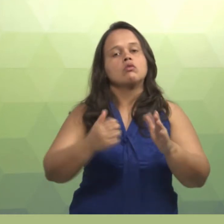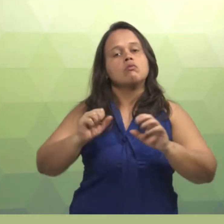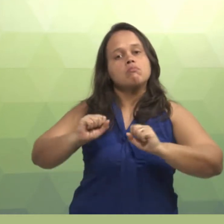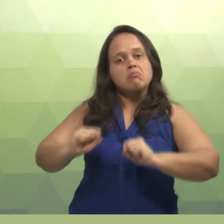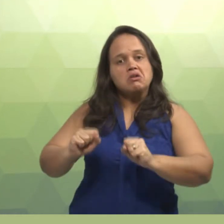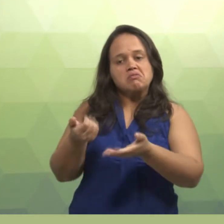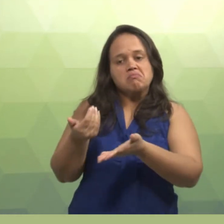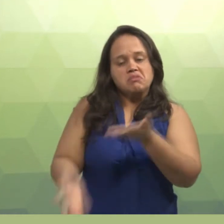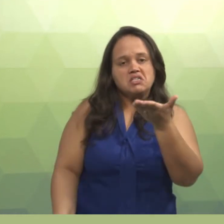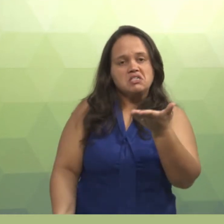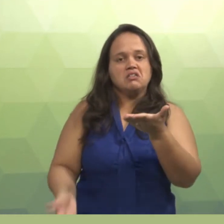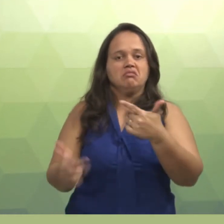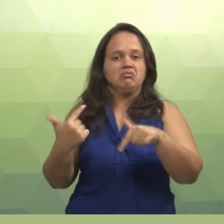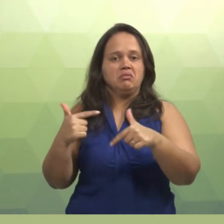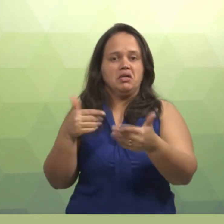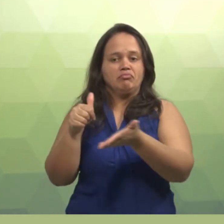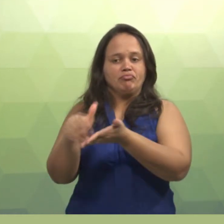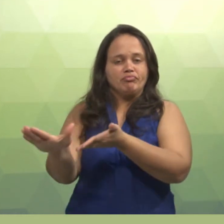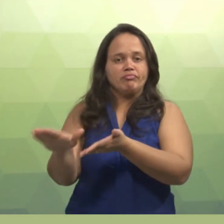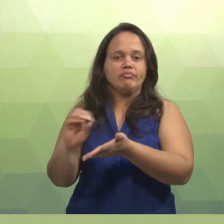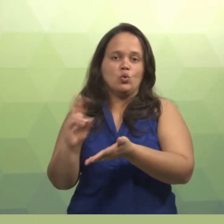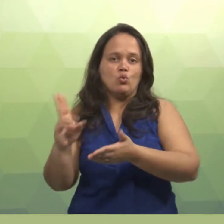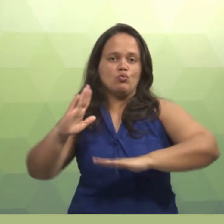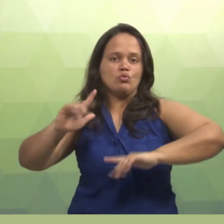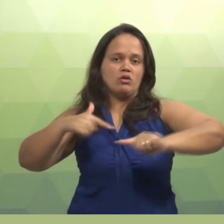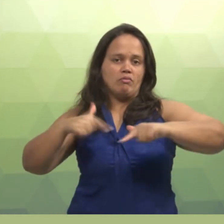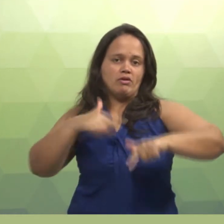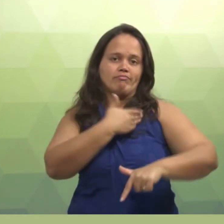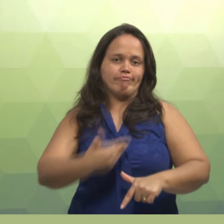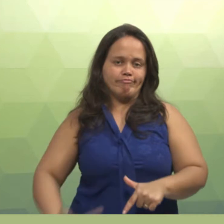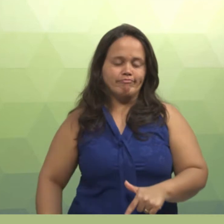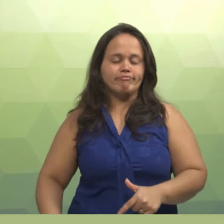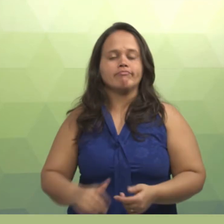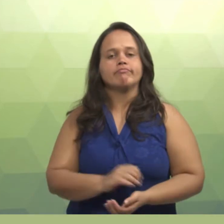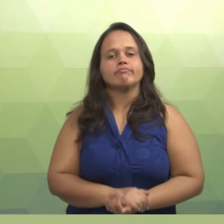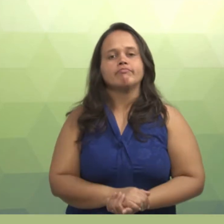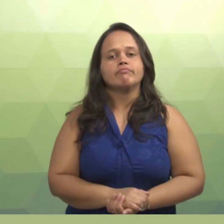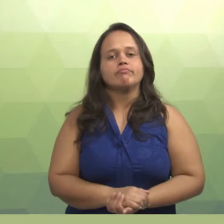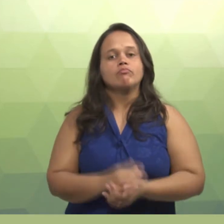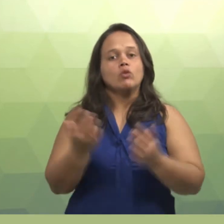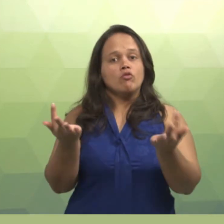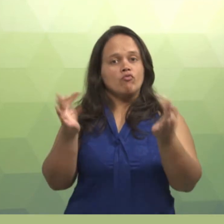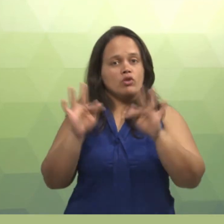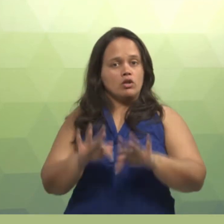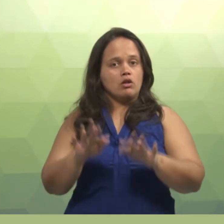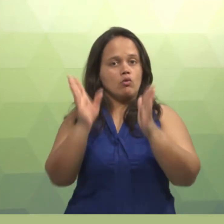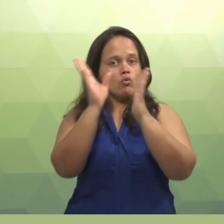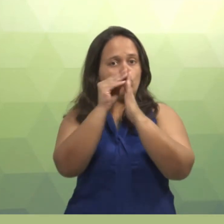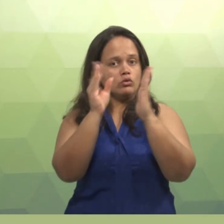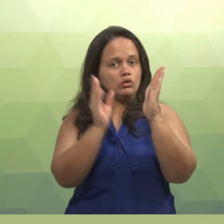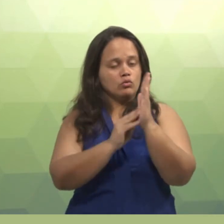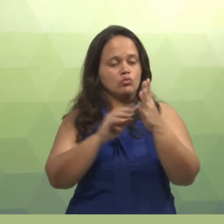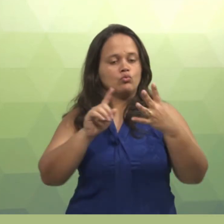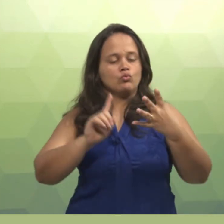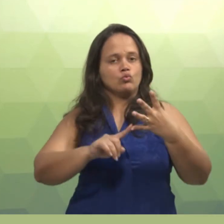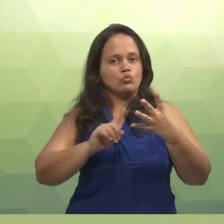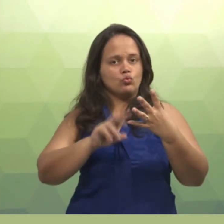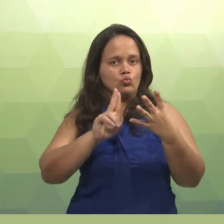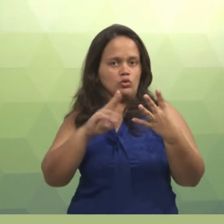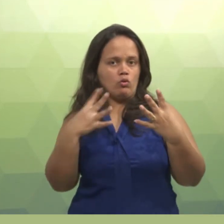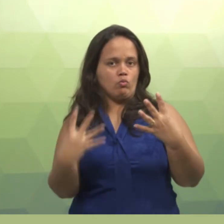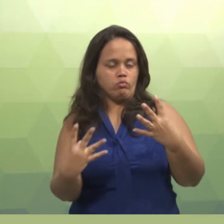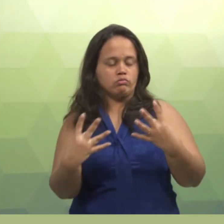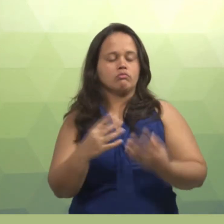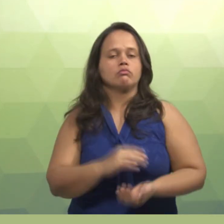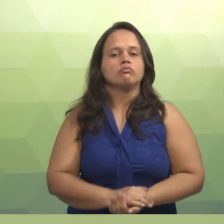vigente, podendo culminar até na perda do cargo público ou função pública. Chegamos ao final do conteúdo da